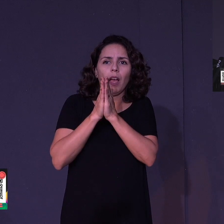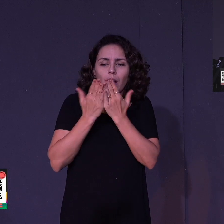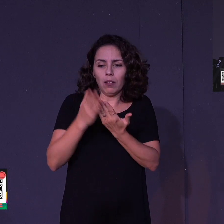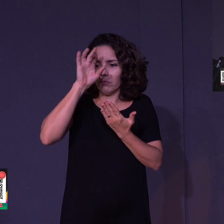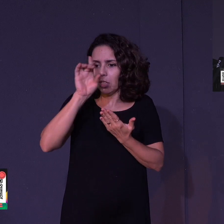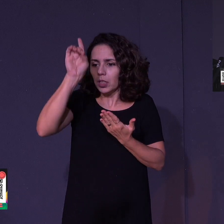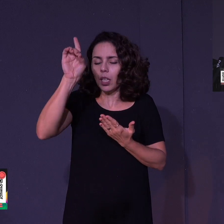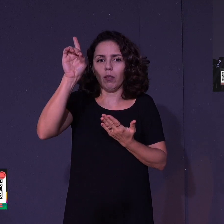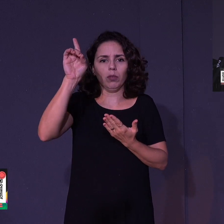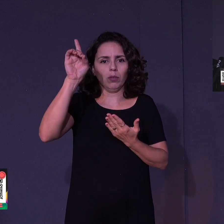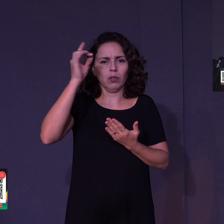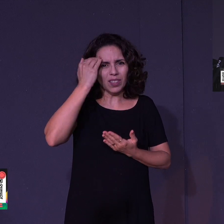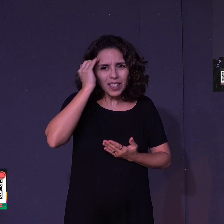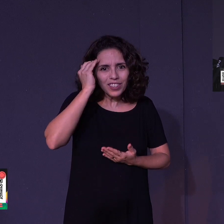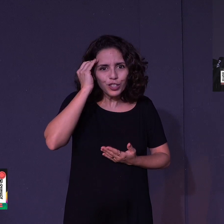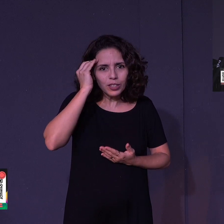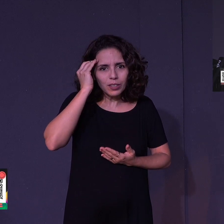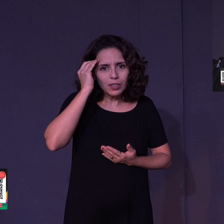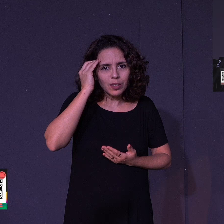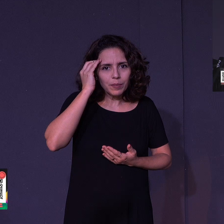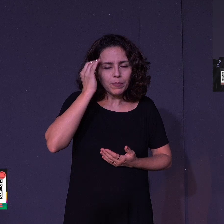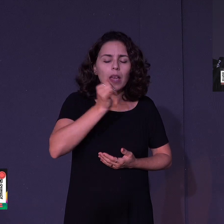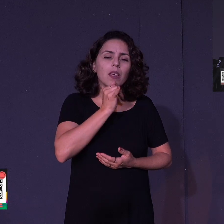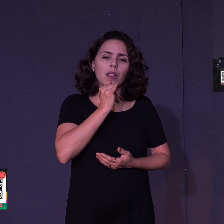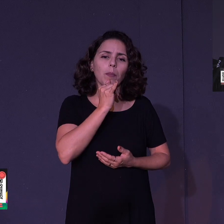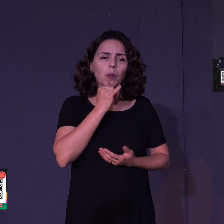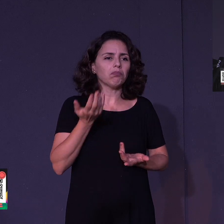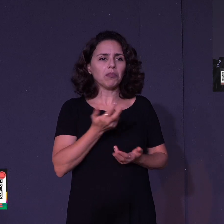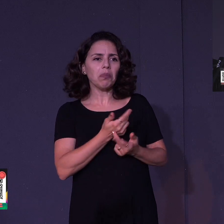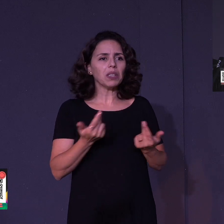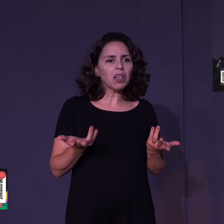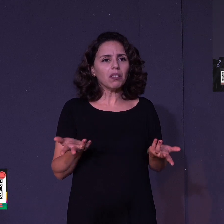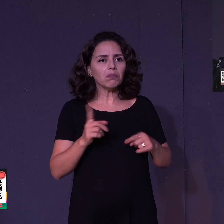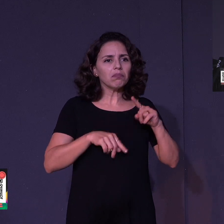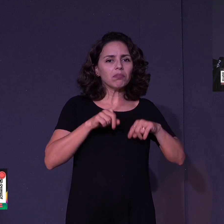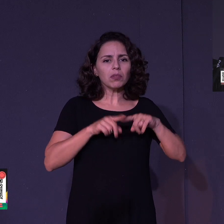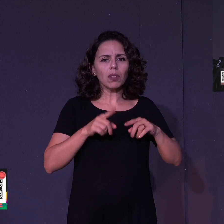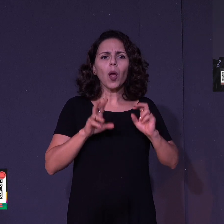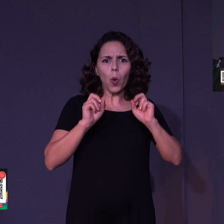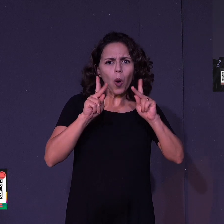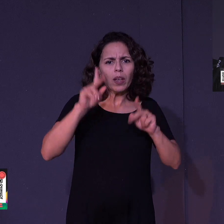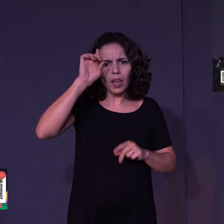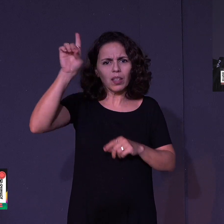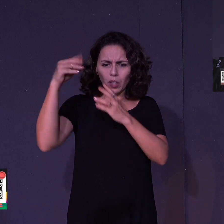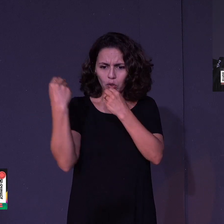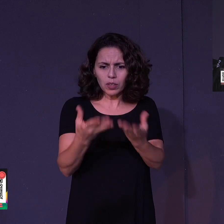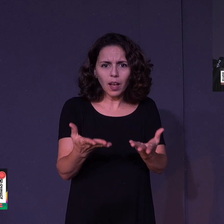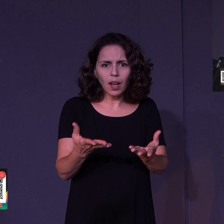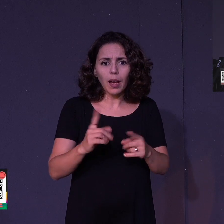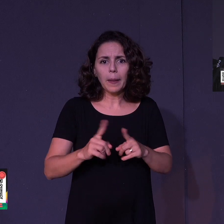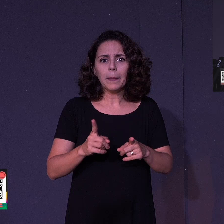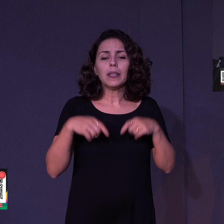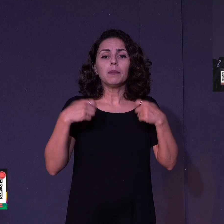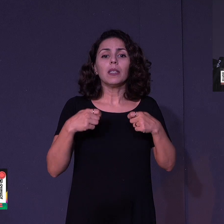material, o Senhor concederá. Mas nós precisamos de uma vida de prioridade, intimidade e